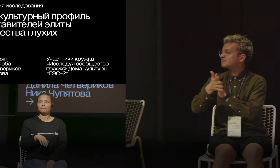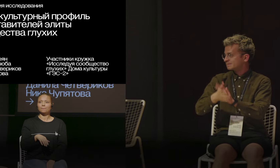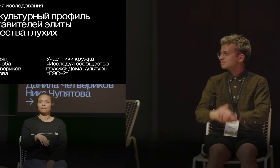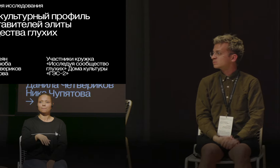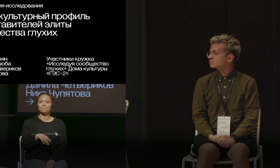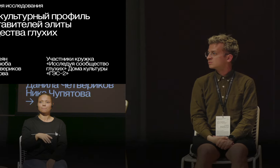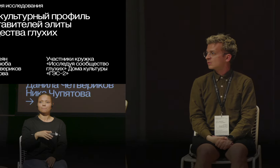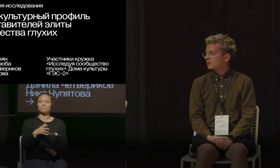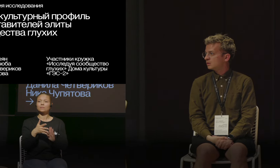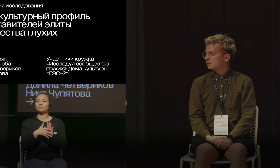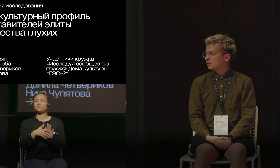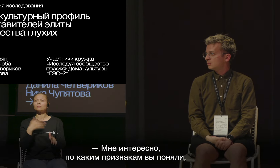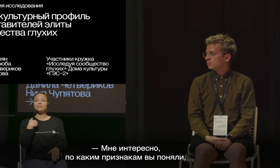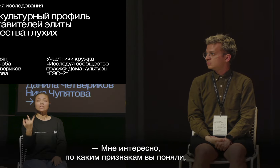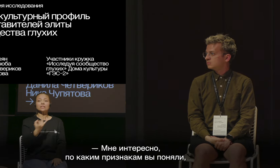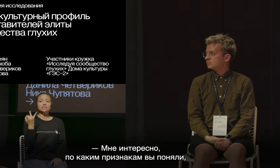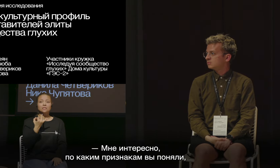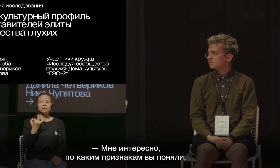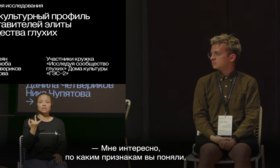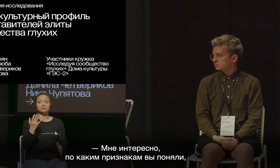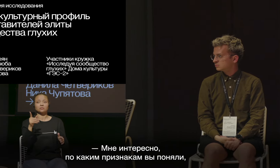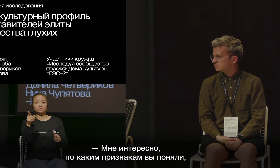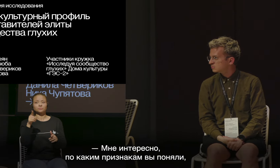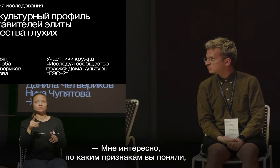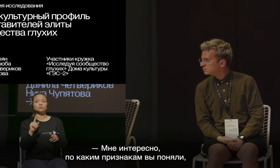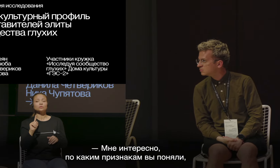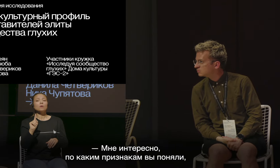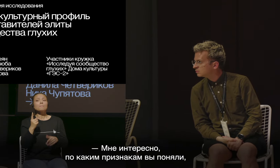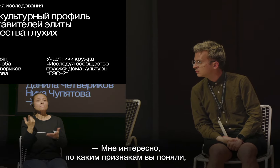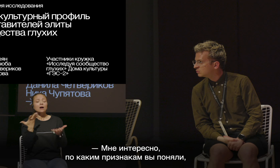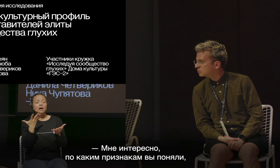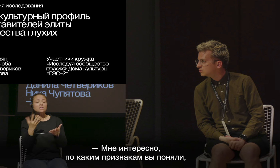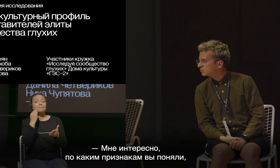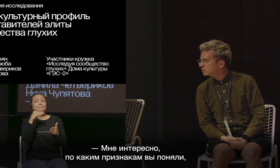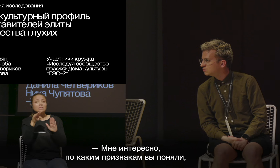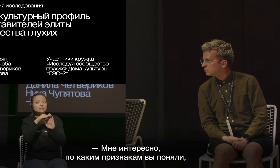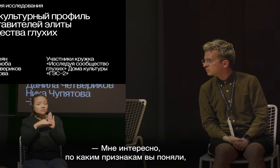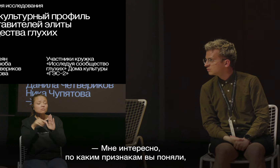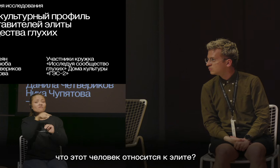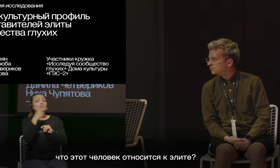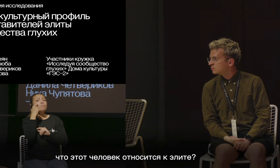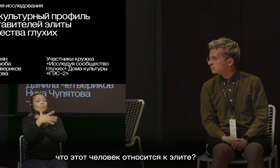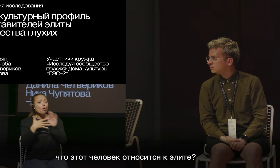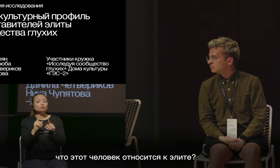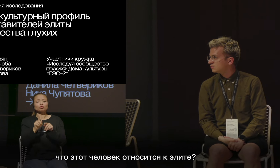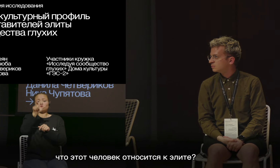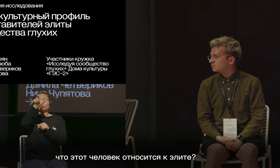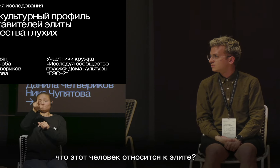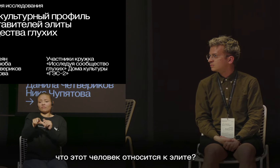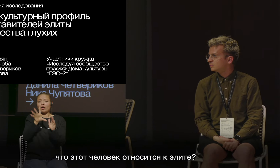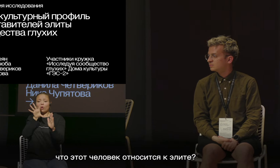микрофон? Вы говорите, там человек говорит. Мне интересно, по каким признакам вы поняли, что этот человек относится к элите?